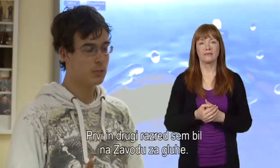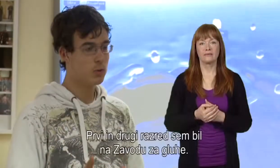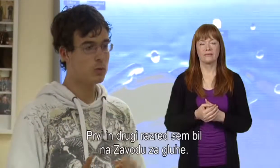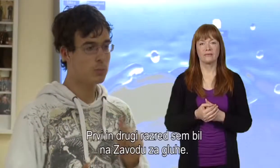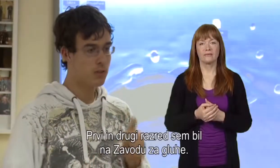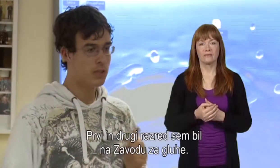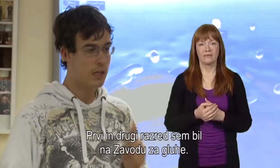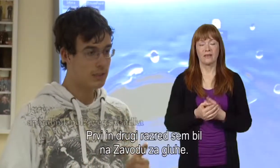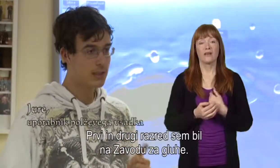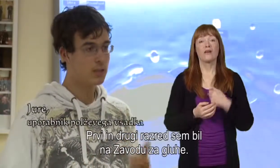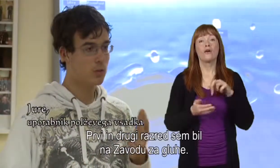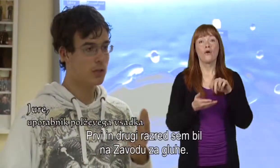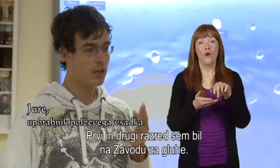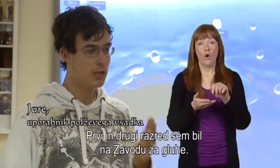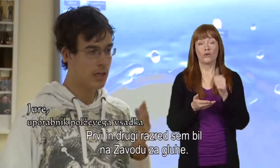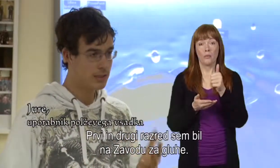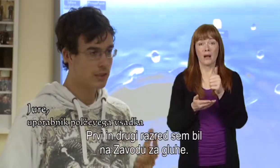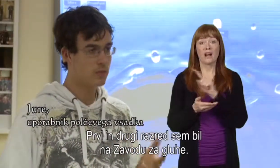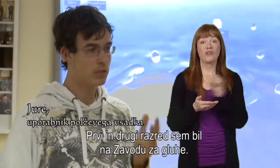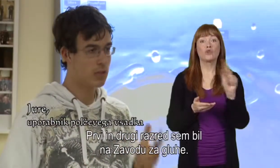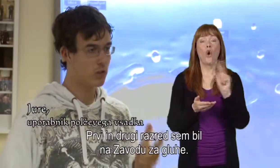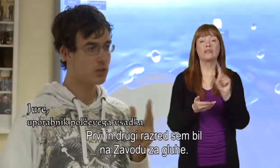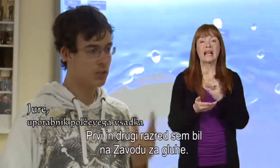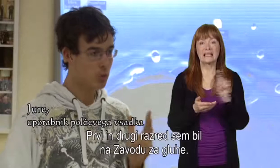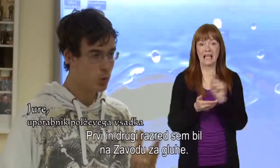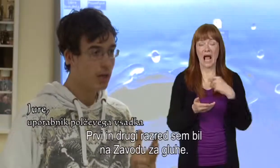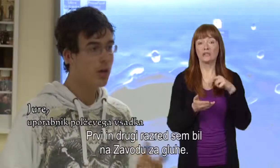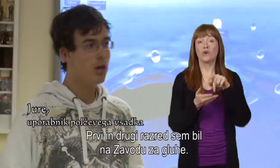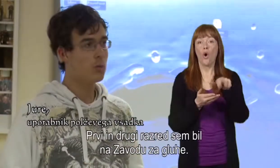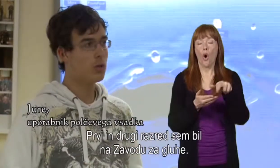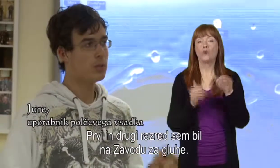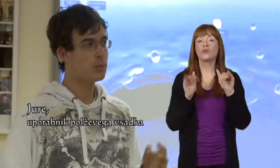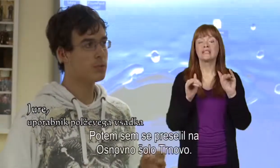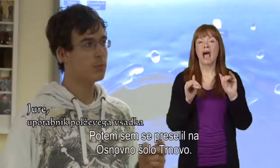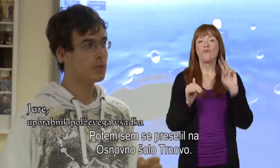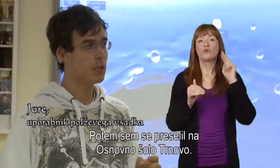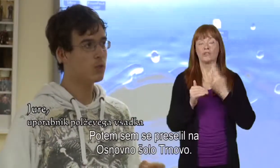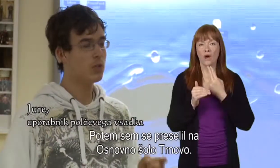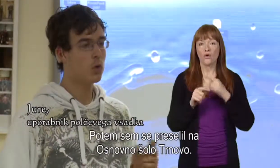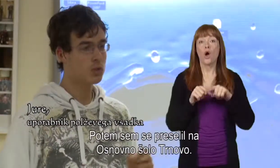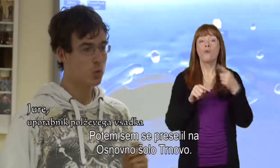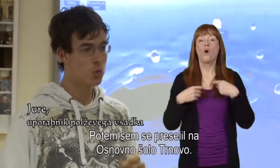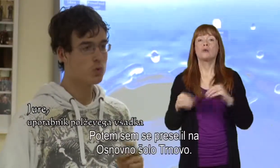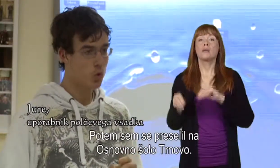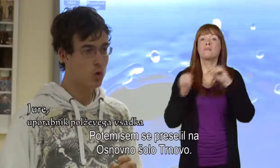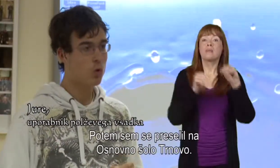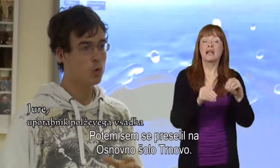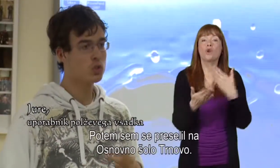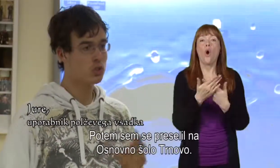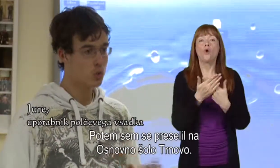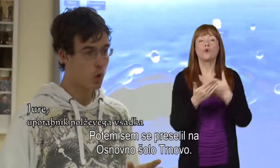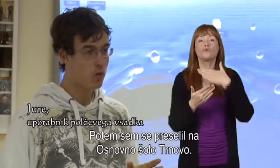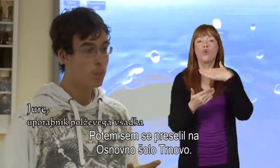Potem pa si bil prvi nased, to tretji nased na Zavod za gluhe. Potem pa sem se preselil v osnovno